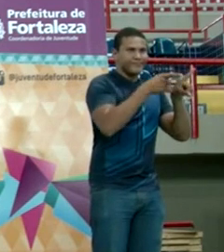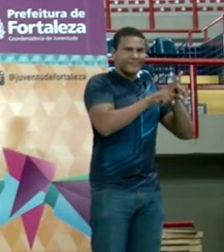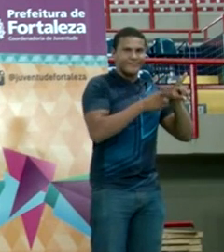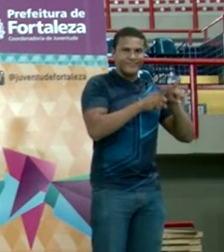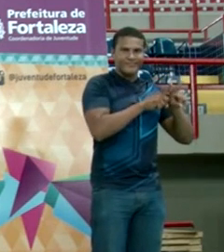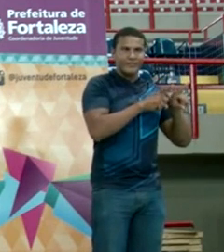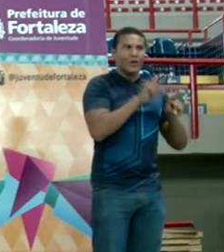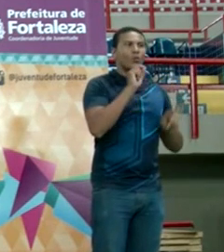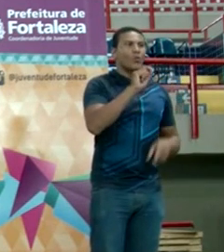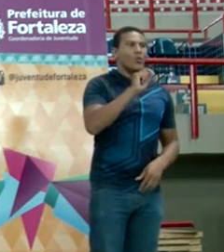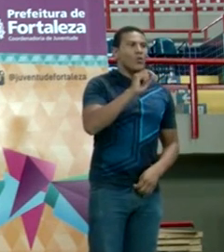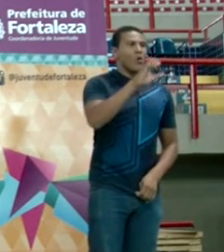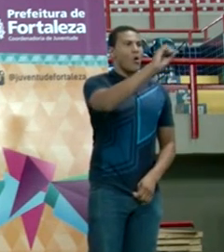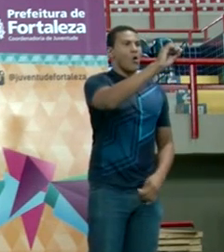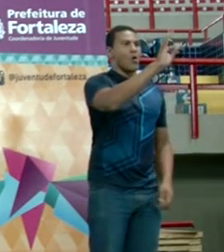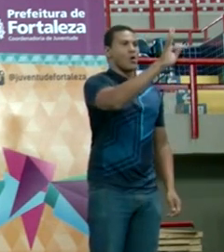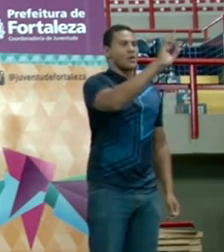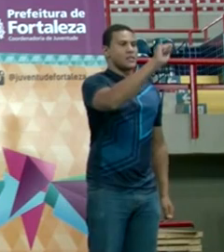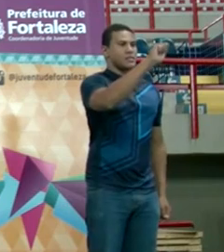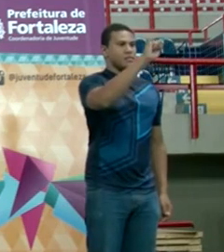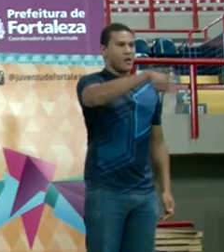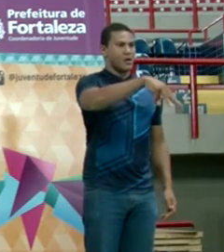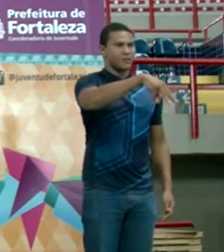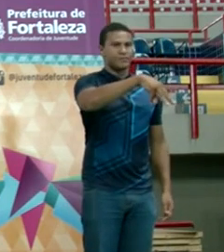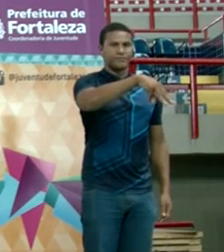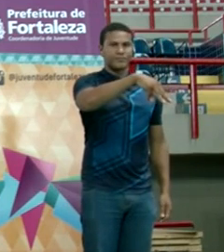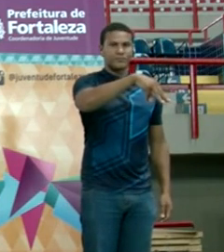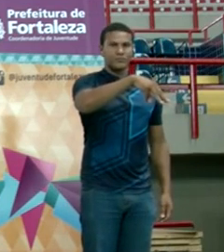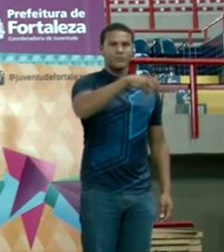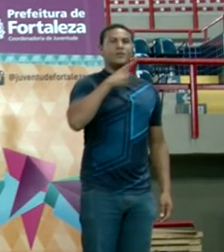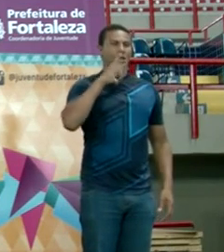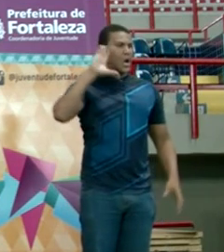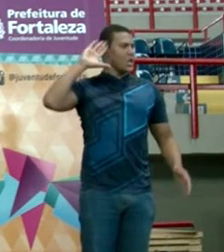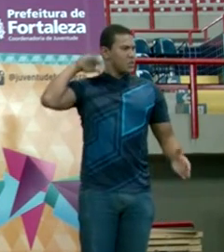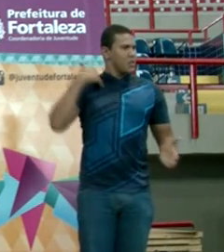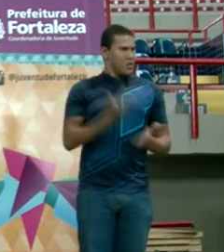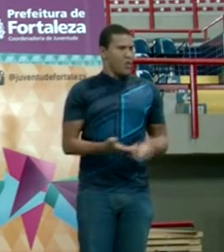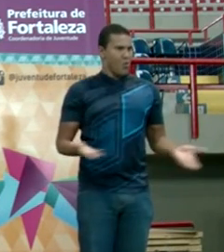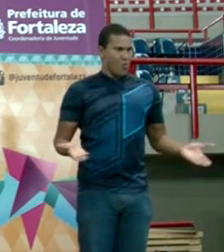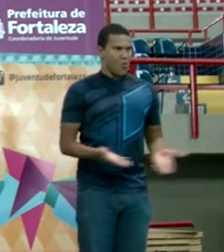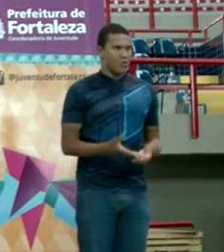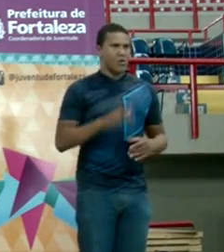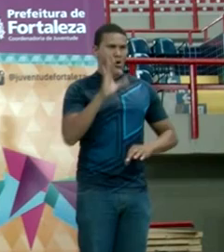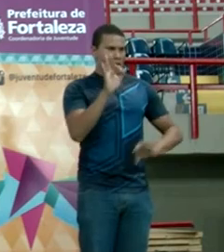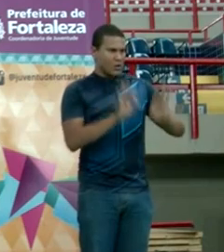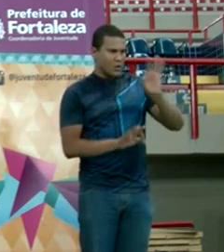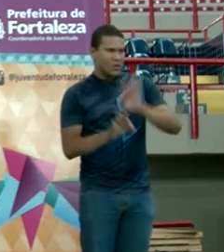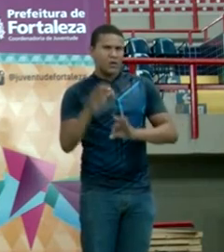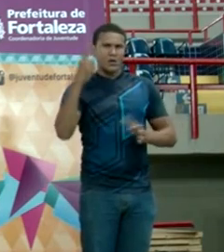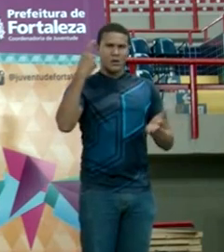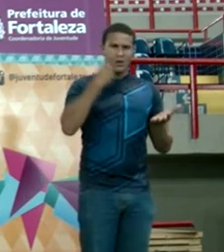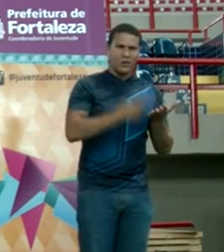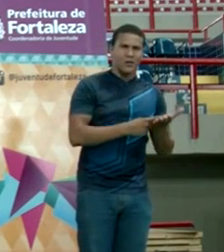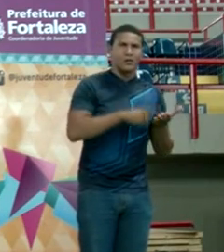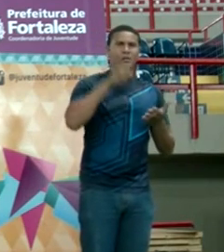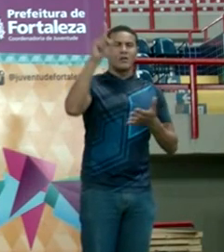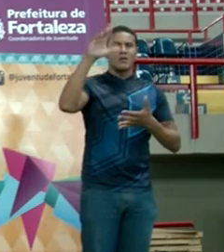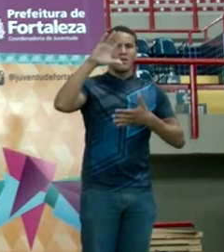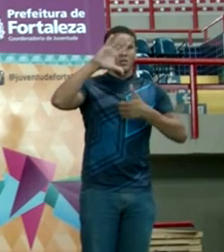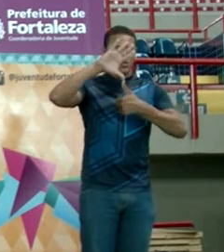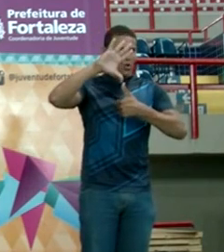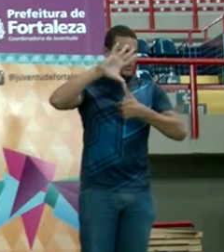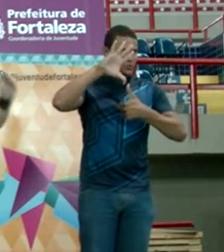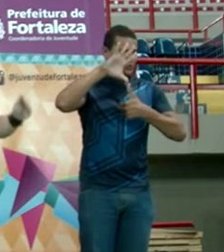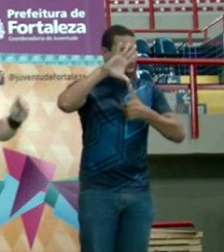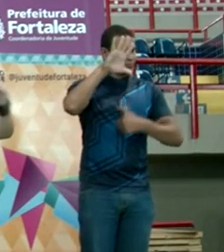exército? OTAN. Tá certo? Existe até hoje. Organização do Tratado do Atlântico Norte. Então